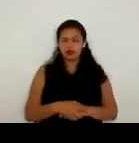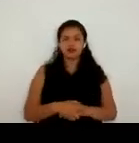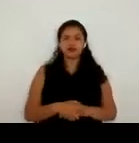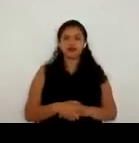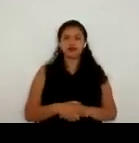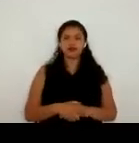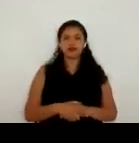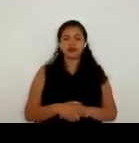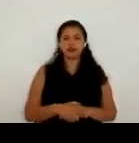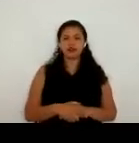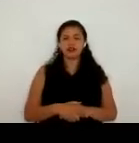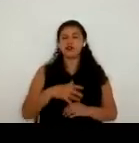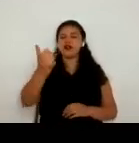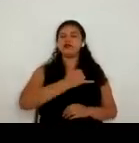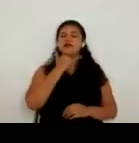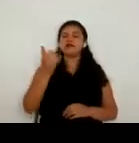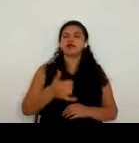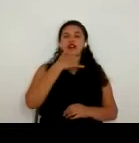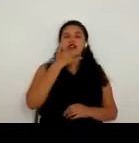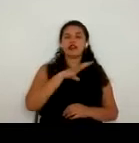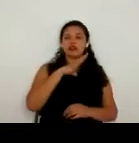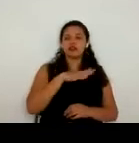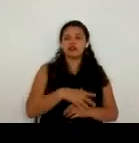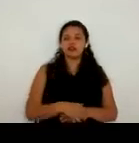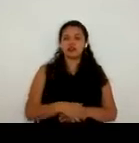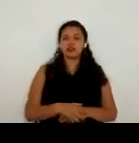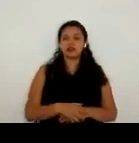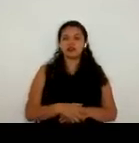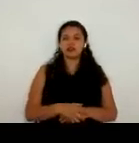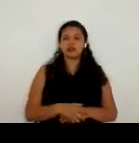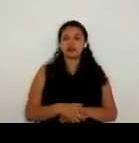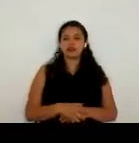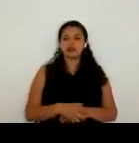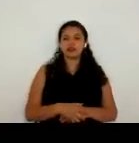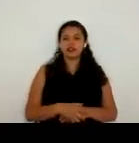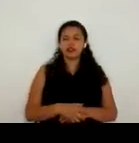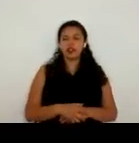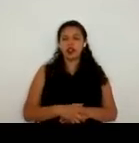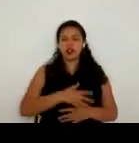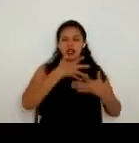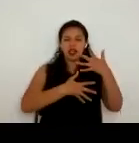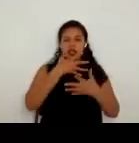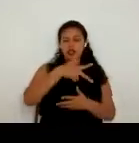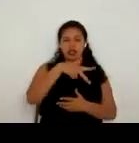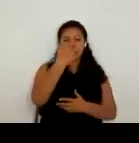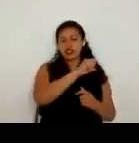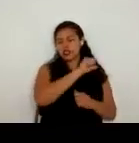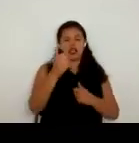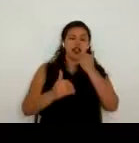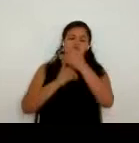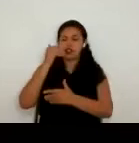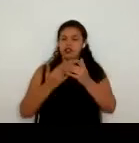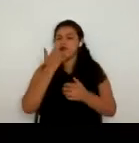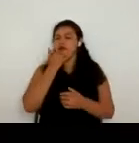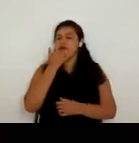aquí hay un error más de 13 y de 13 a 15 ahí hay un error perdón y